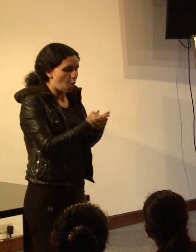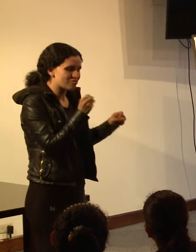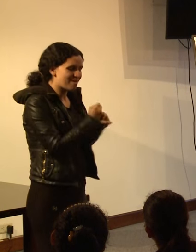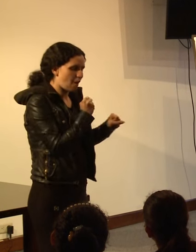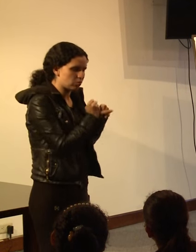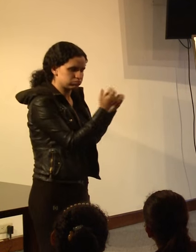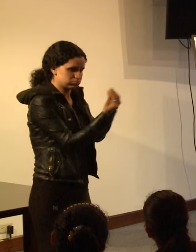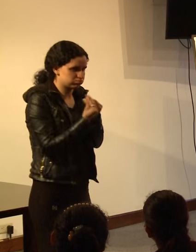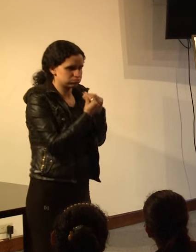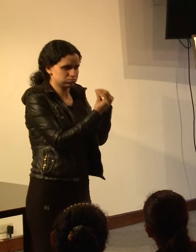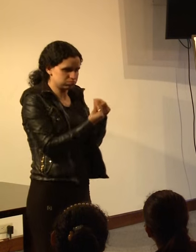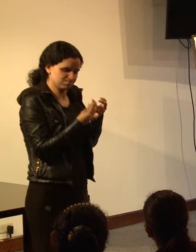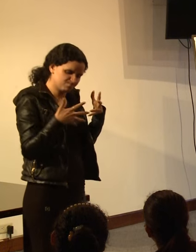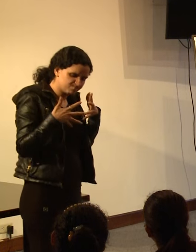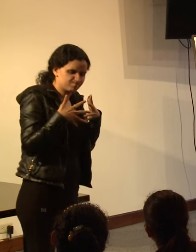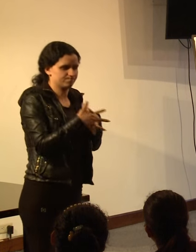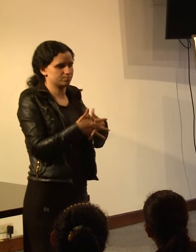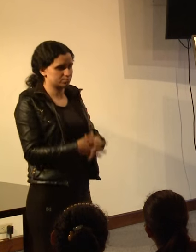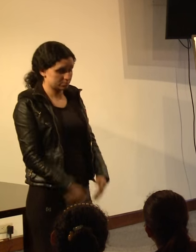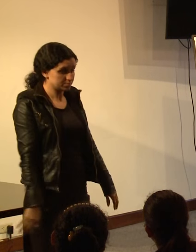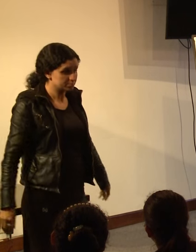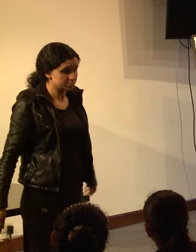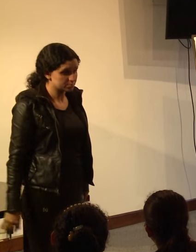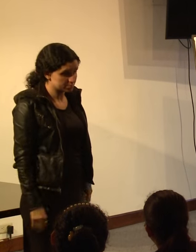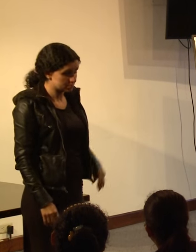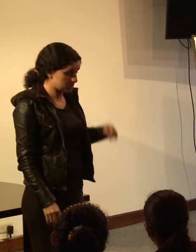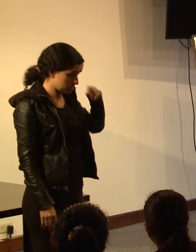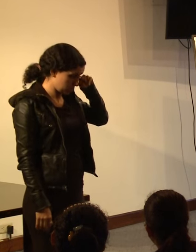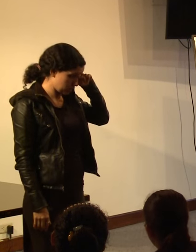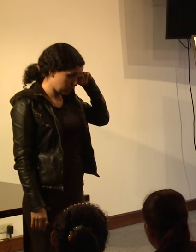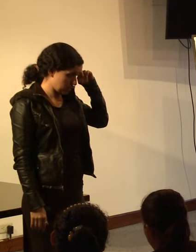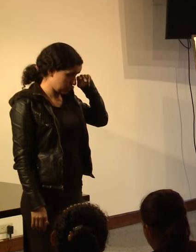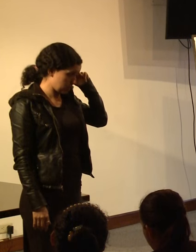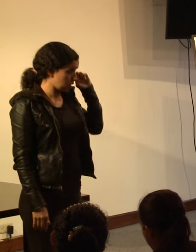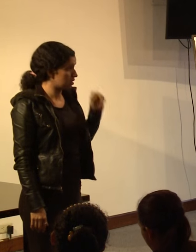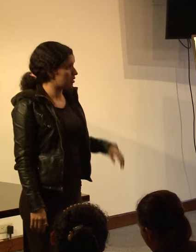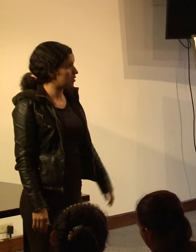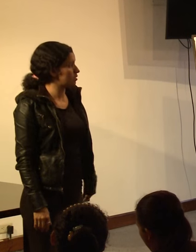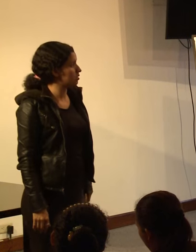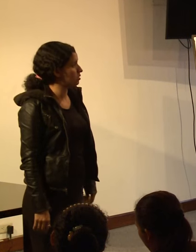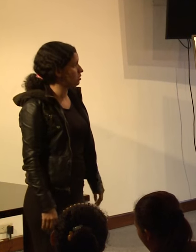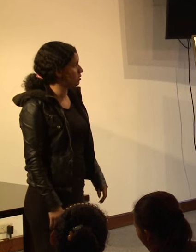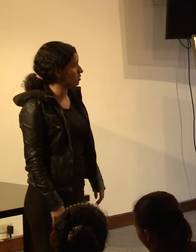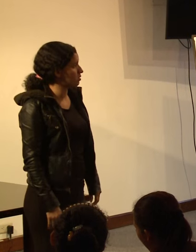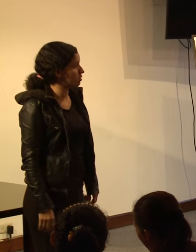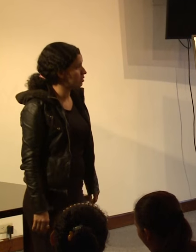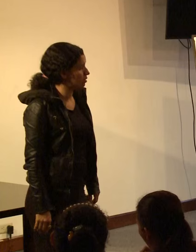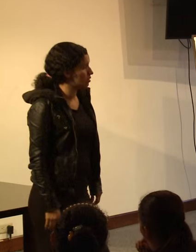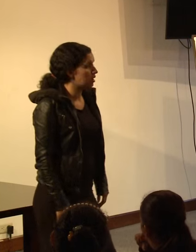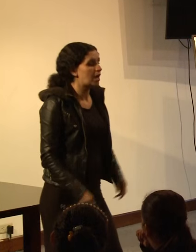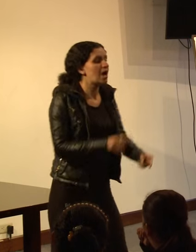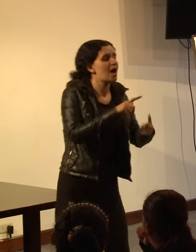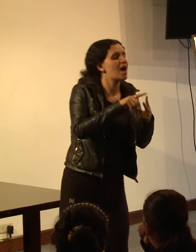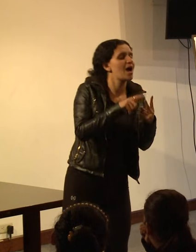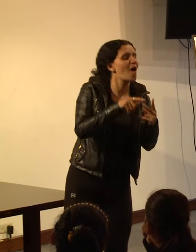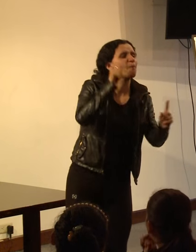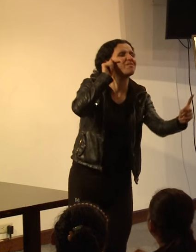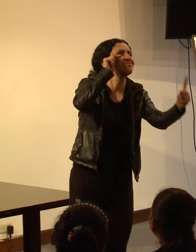equipo. Entonces, ahí está eso. Y entonces, ¿cuáles son las dos de las artes escénicas?